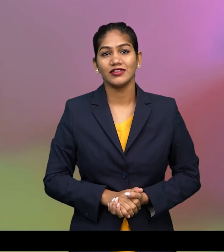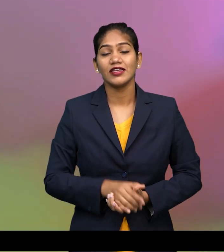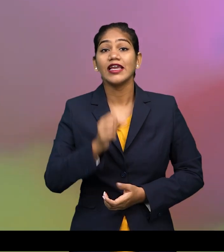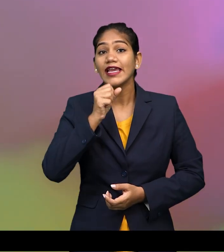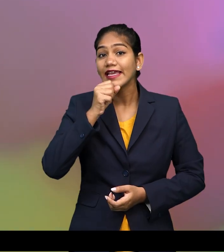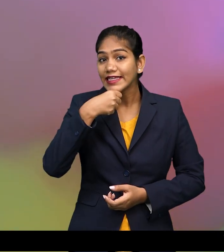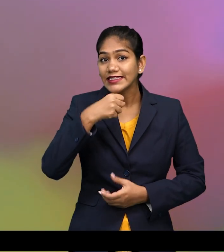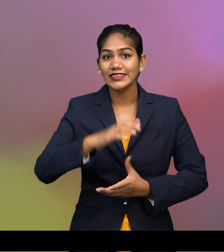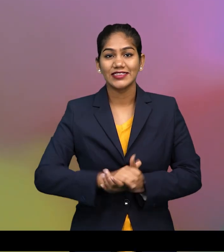59 वर्ष से अधिक।